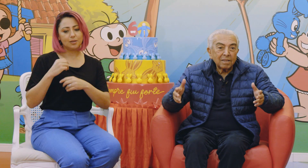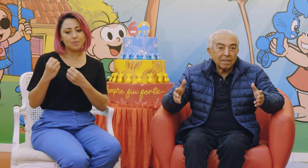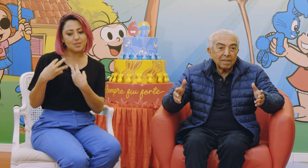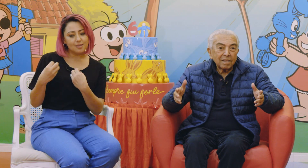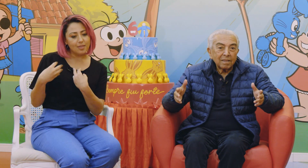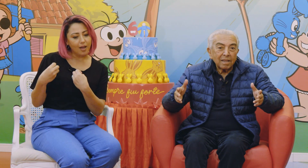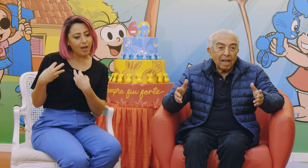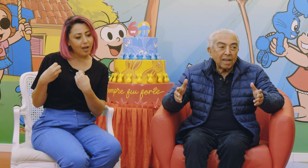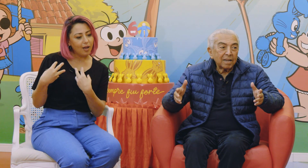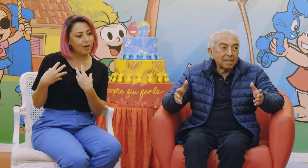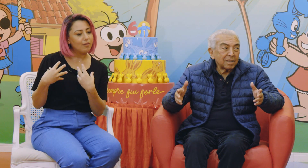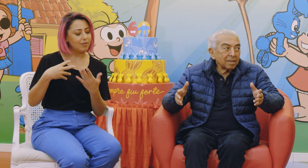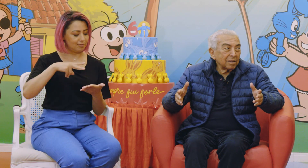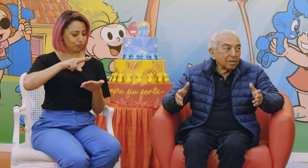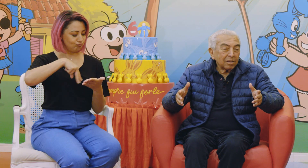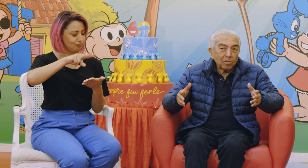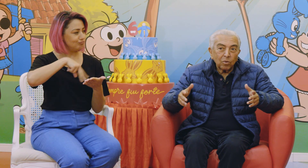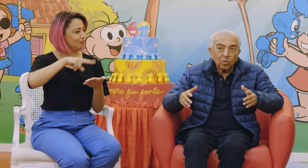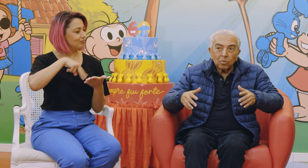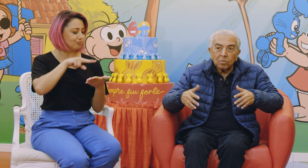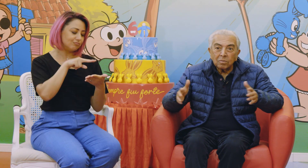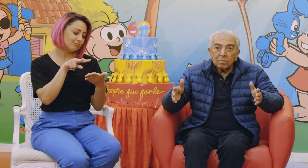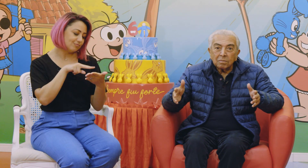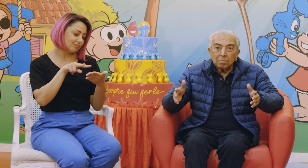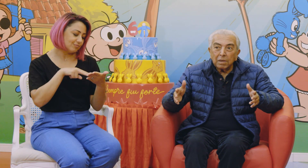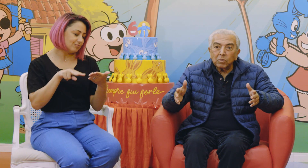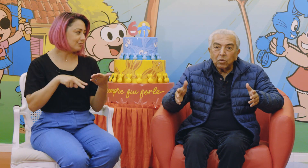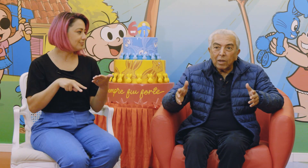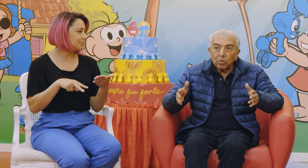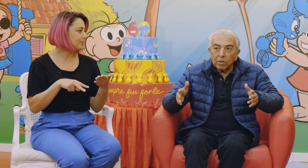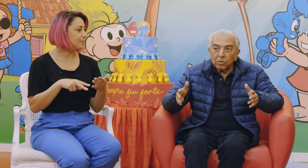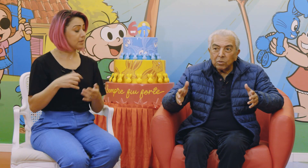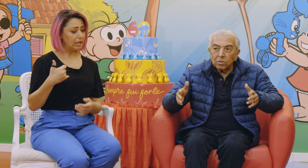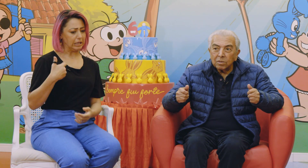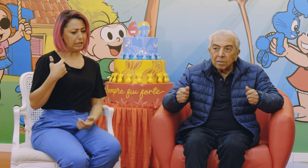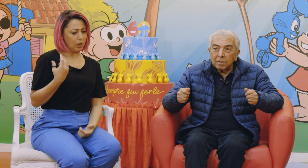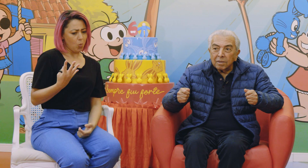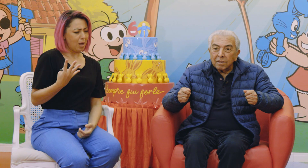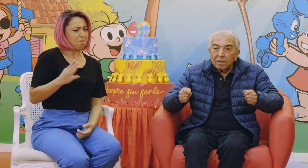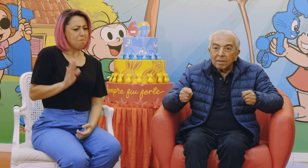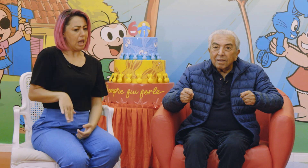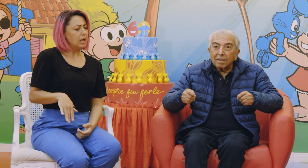ensinar a ler com menos de 4 anos,